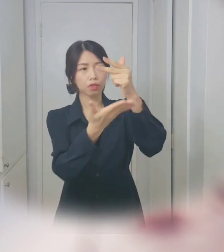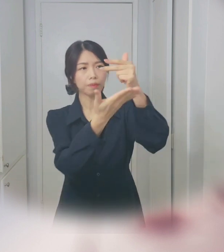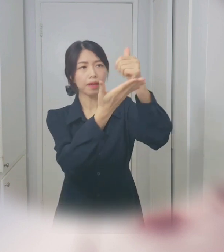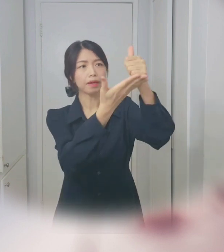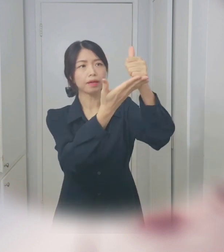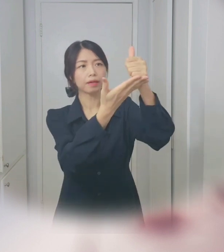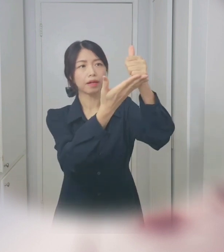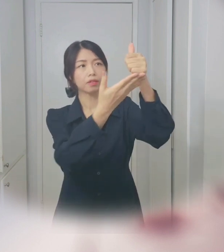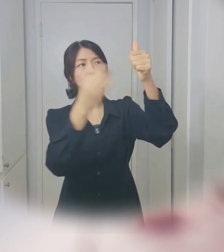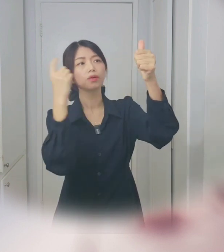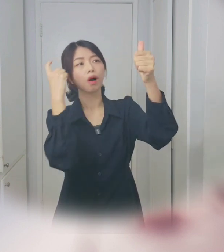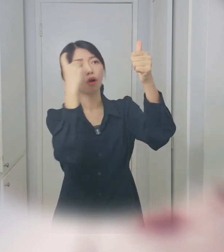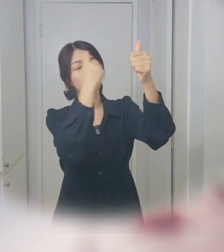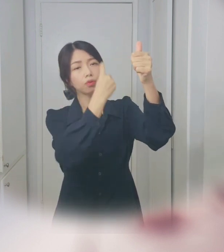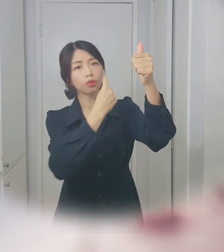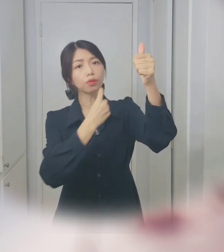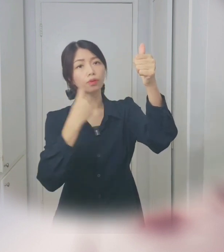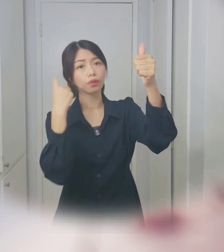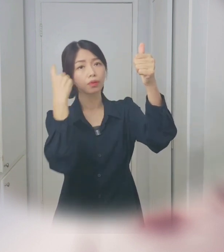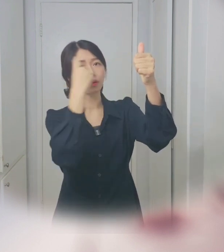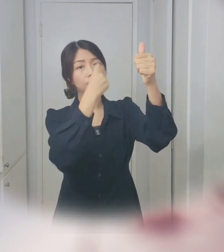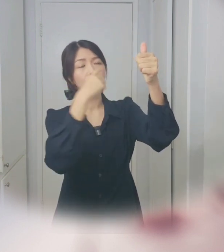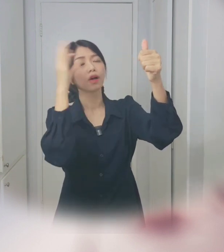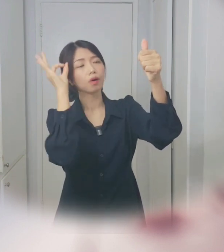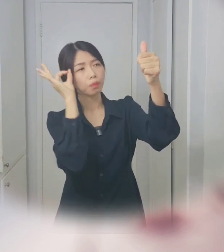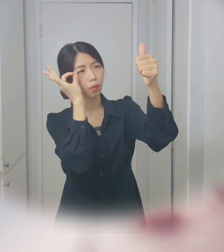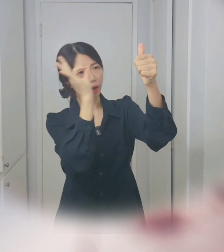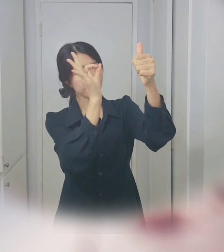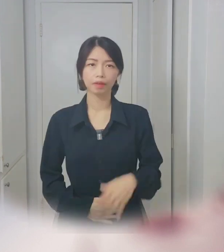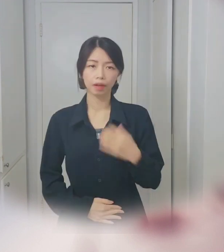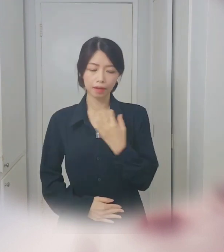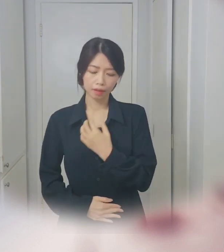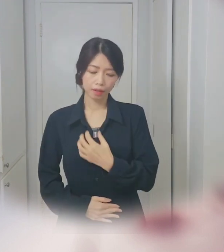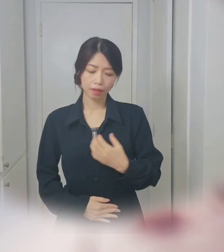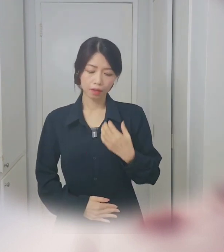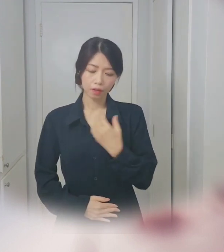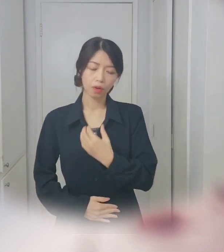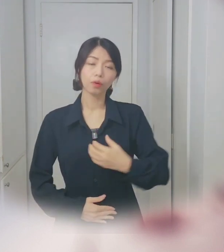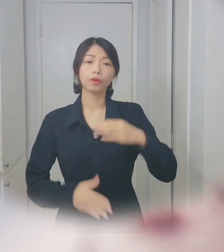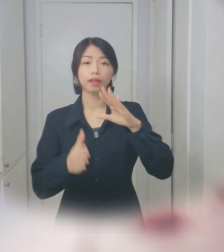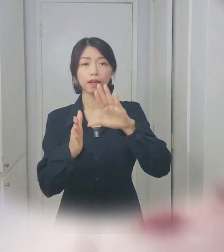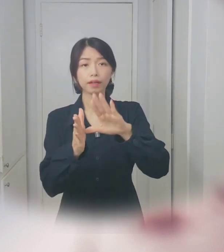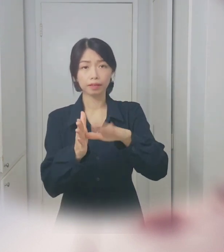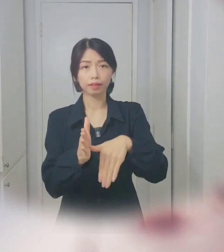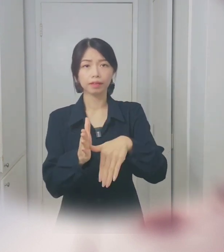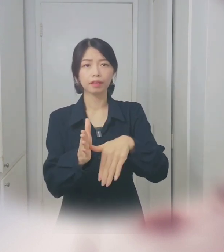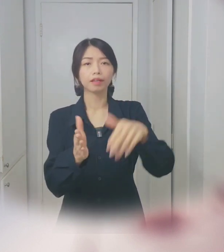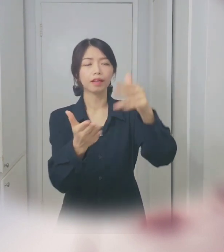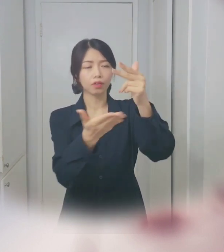그래서 주님의 하시고 얼굴 보라 괴로울 때